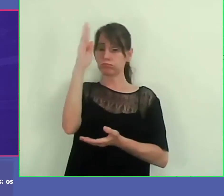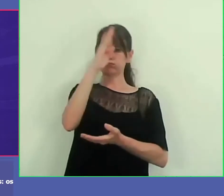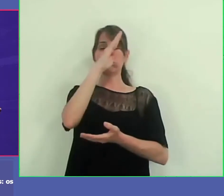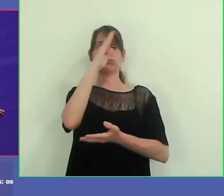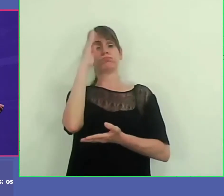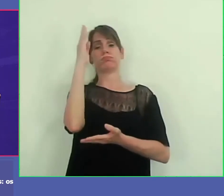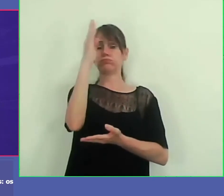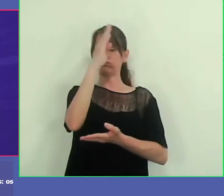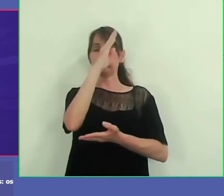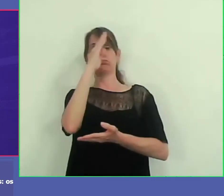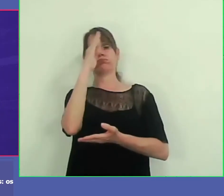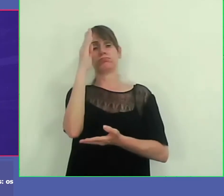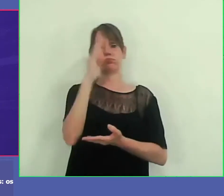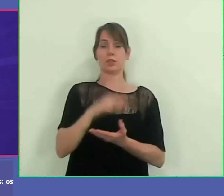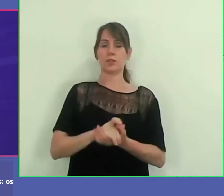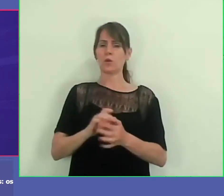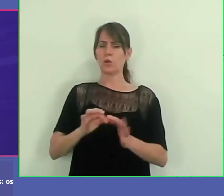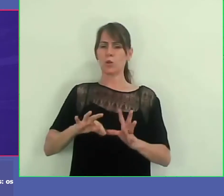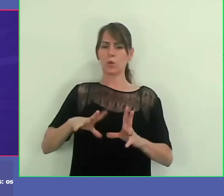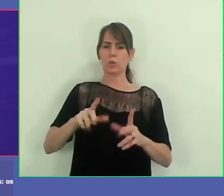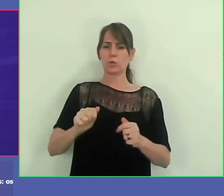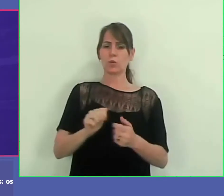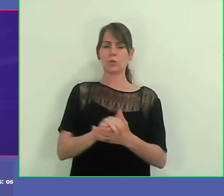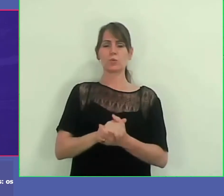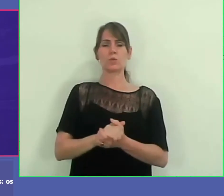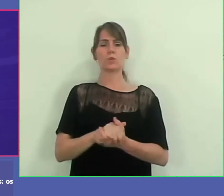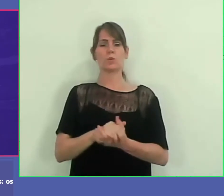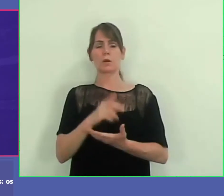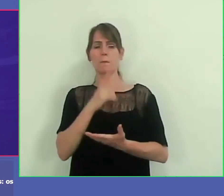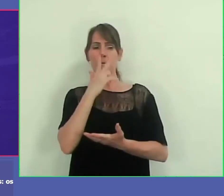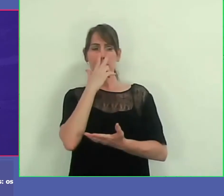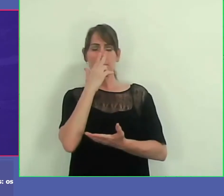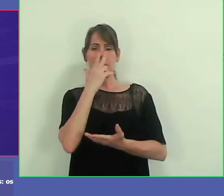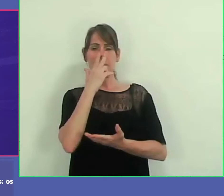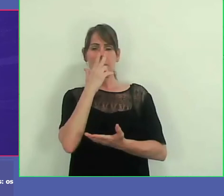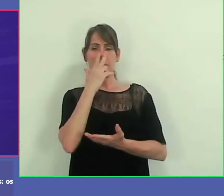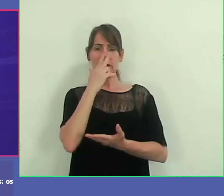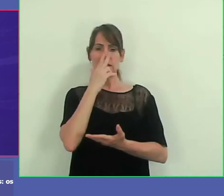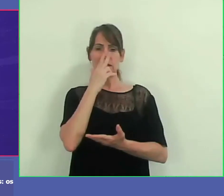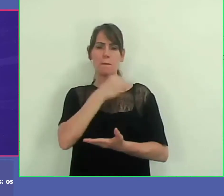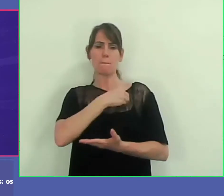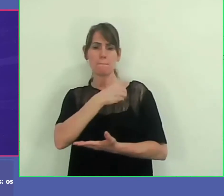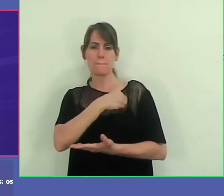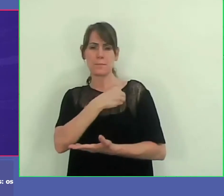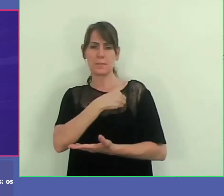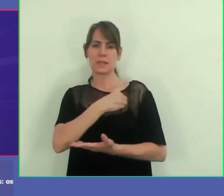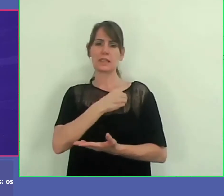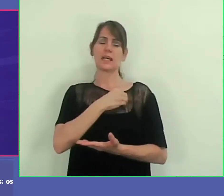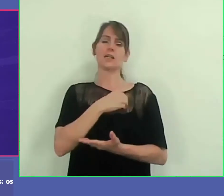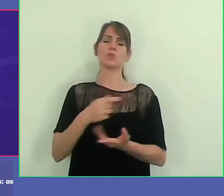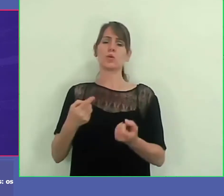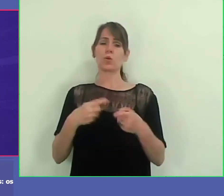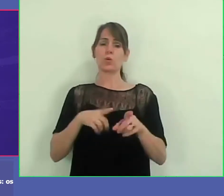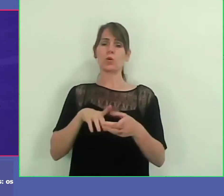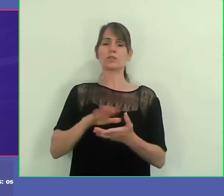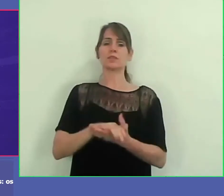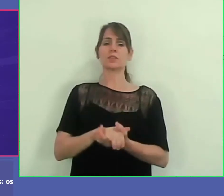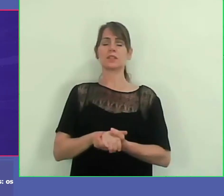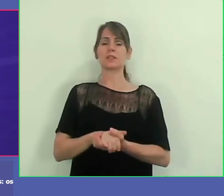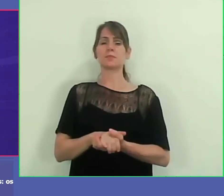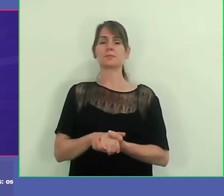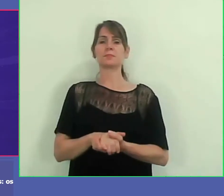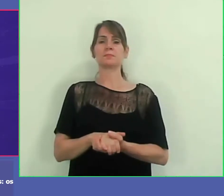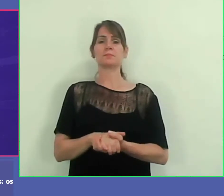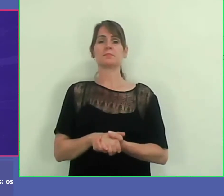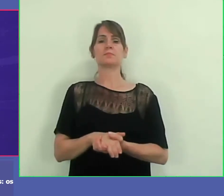e tudo quanto pareça com essas perversidades, contra as quais advirto, como